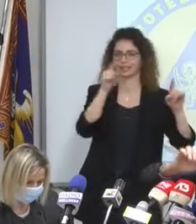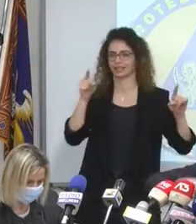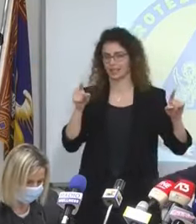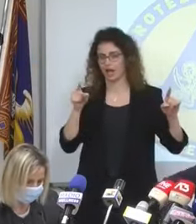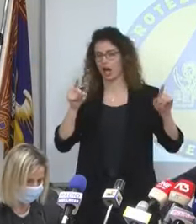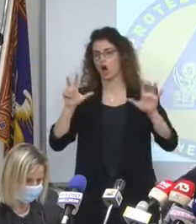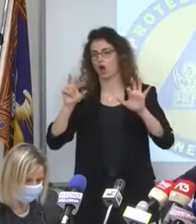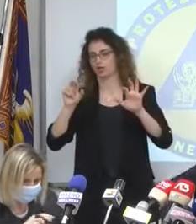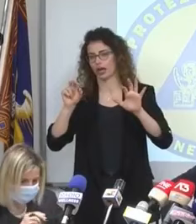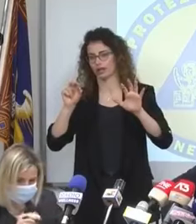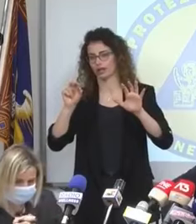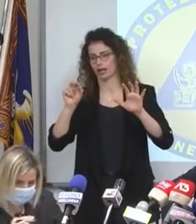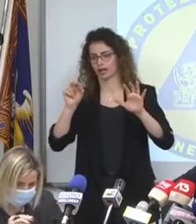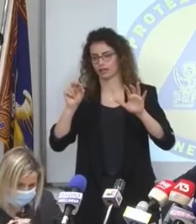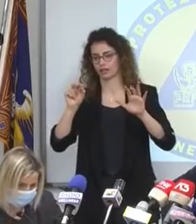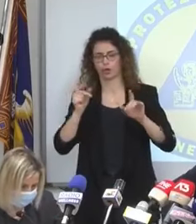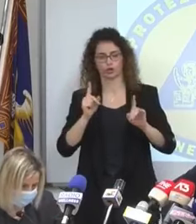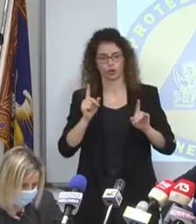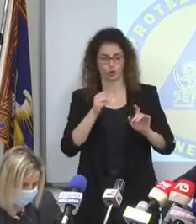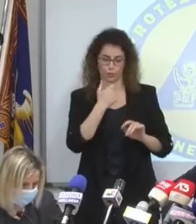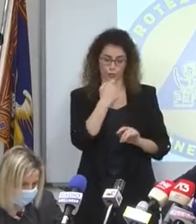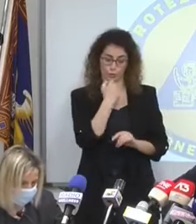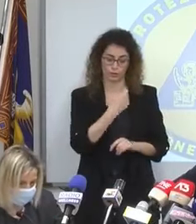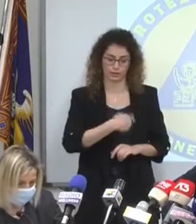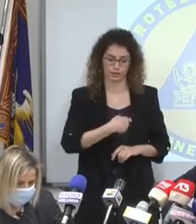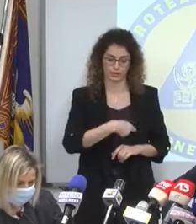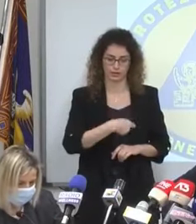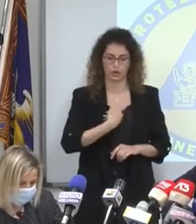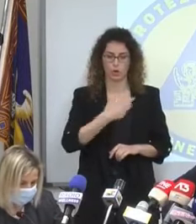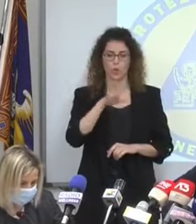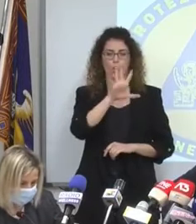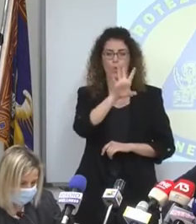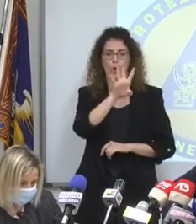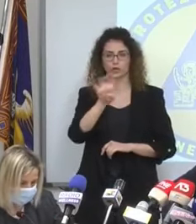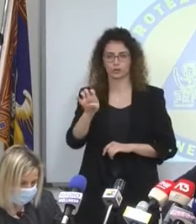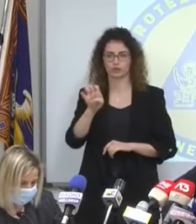80 sono 395. No, sono, scusami Presidente, sono